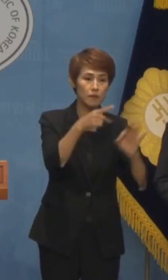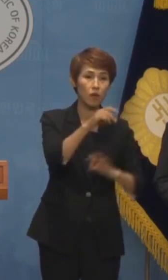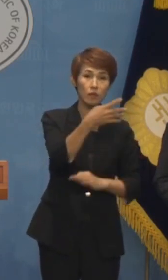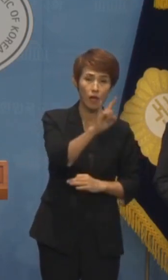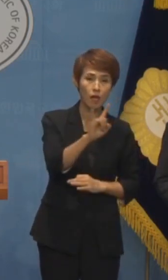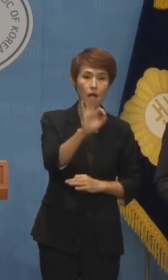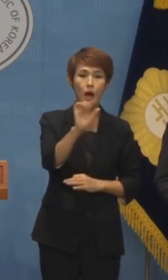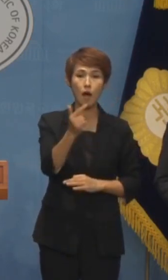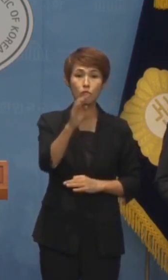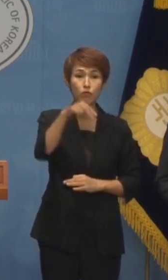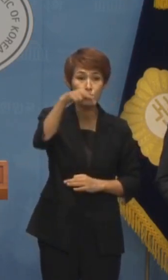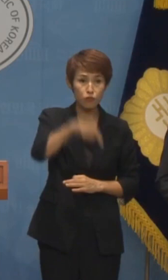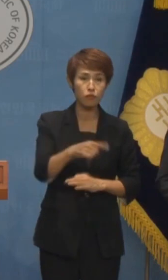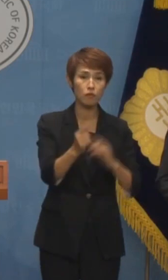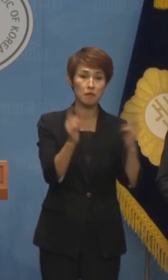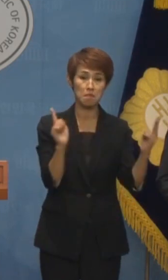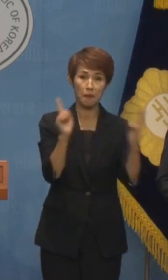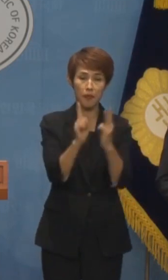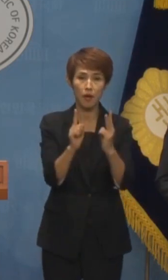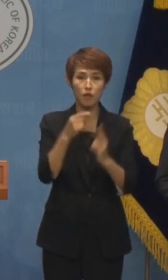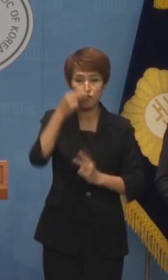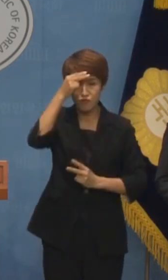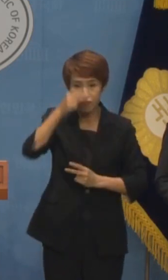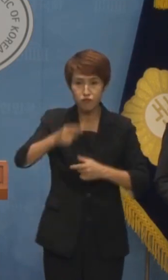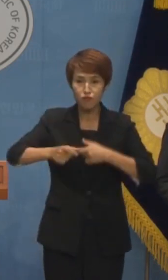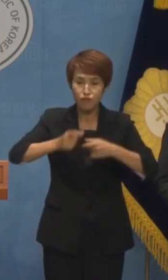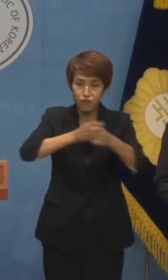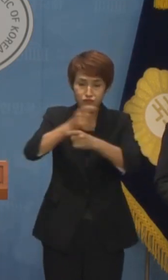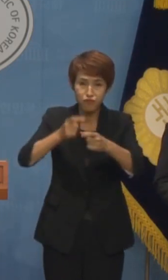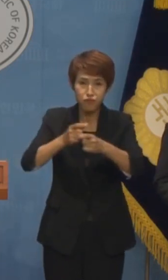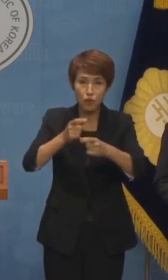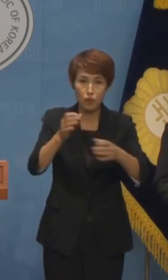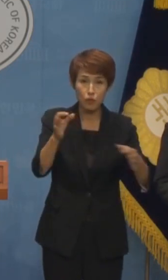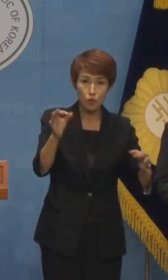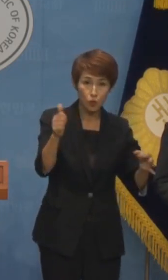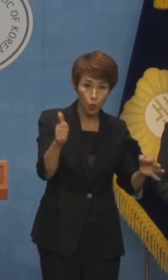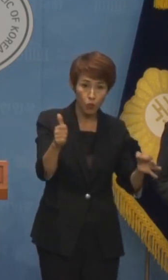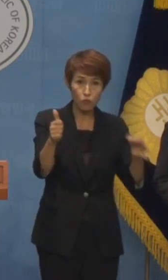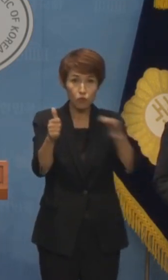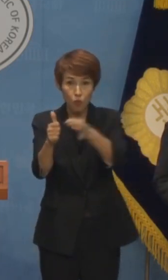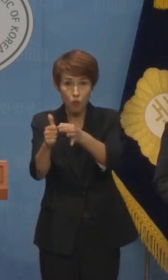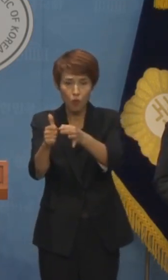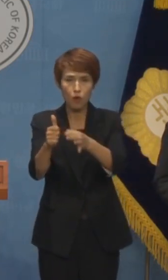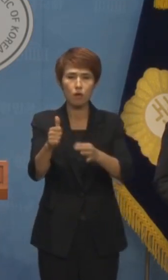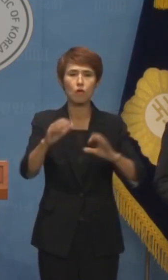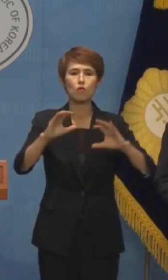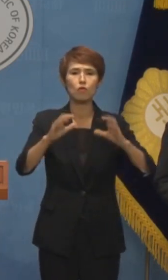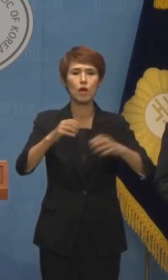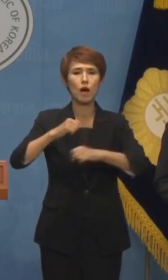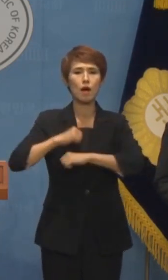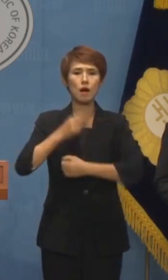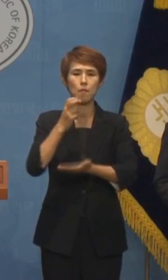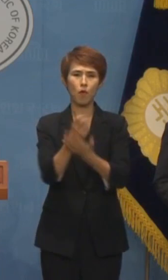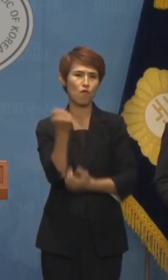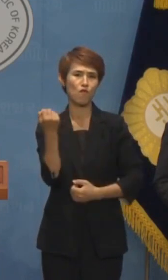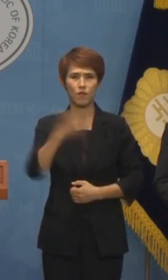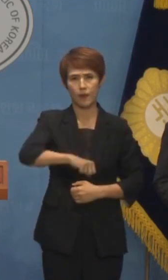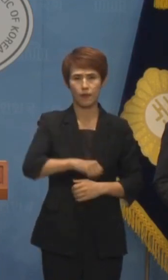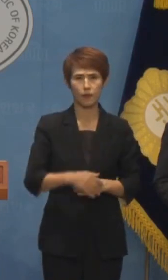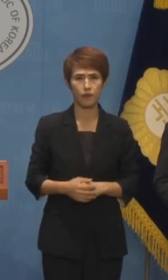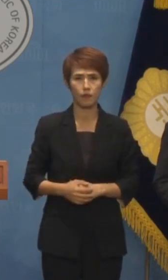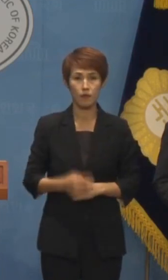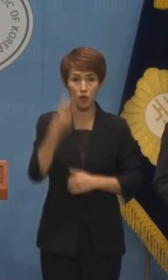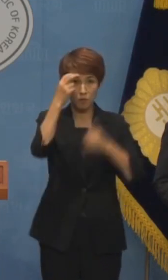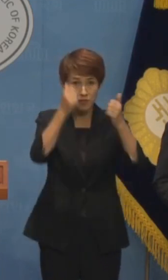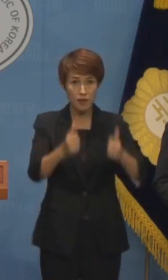술 먹고 돈까지 줬다면 이는 명백한 국가보안법 위반이며 검찰은 불고지죄의 책임을